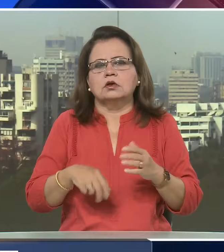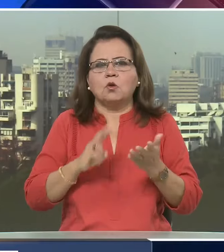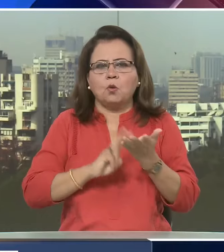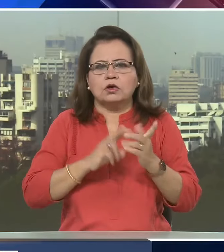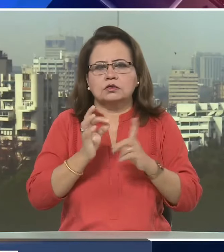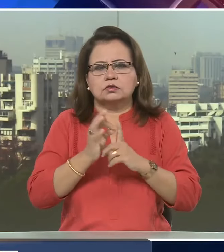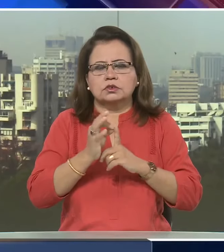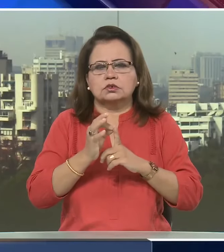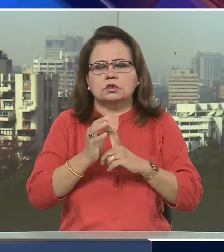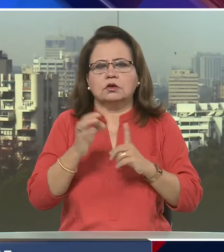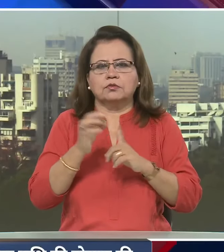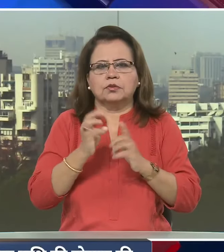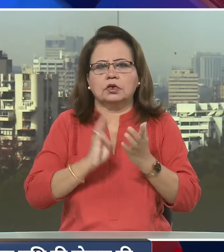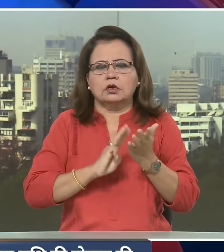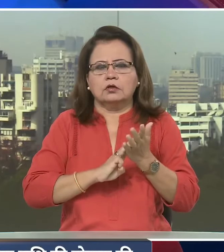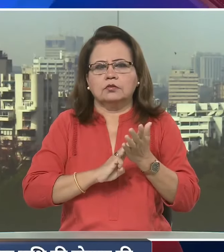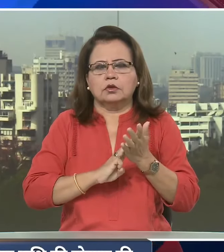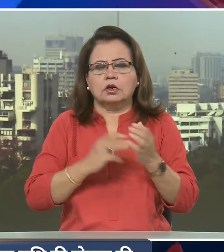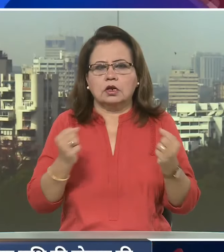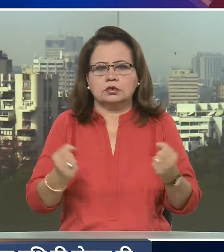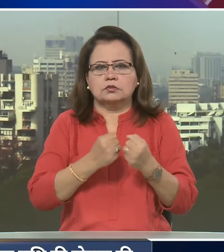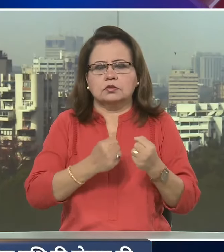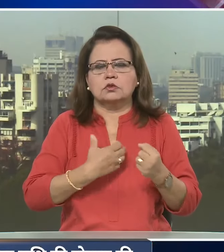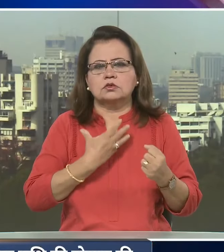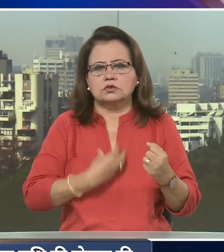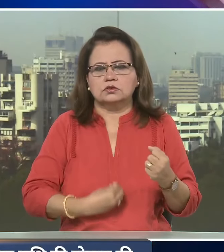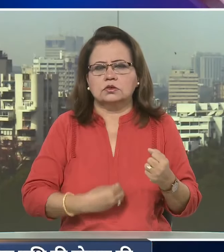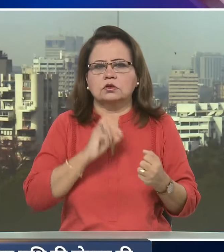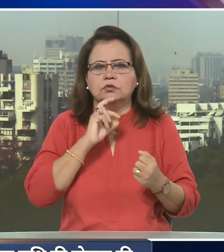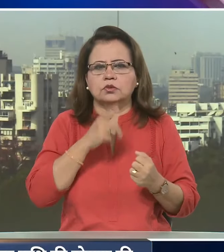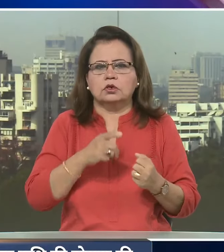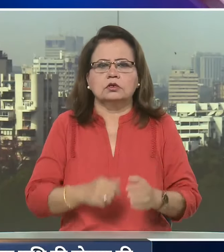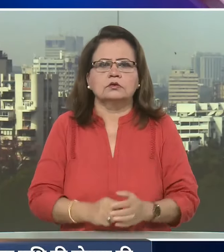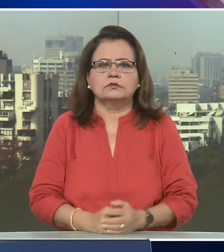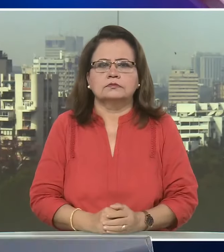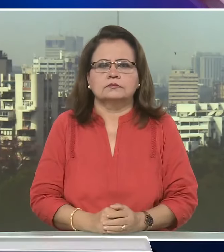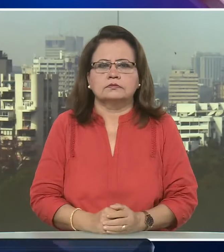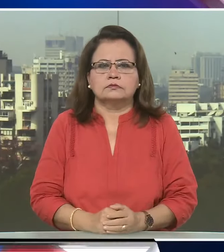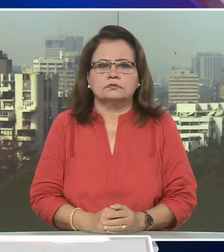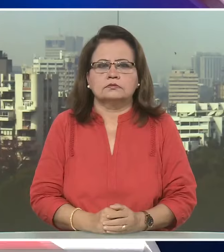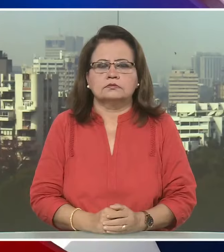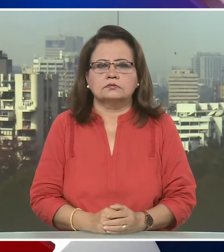और प्रधानमंत्री ने घटना पर गहरा दुख व्यक्त किया है।